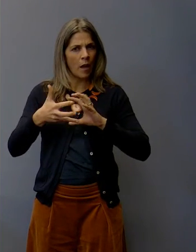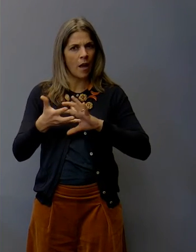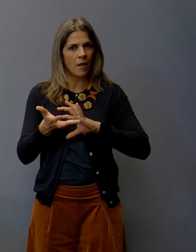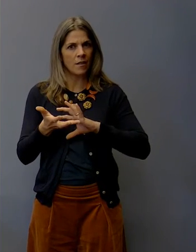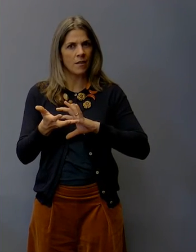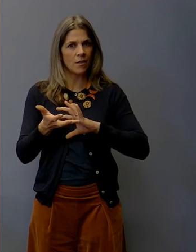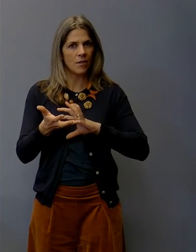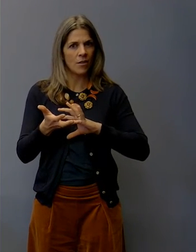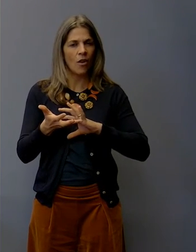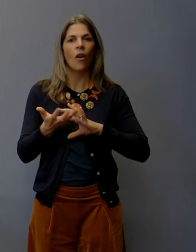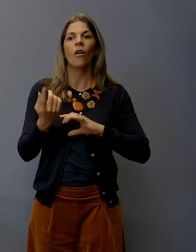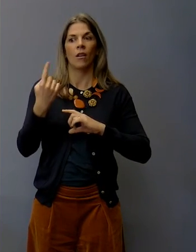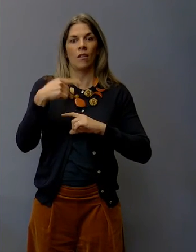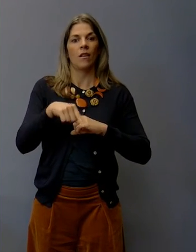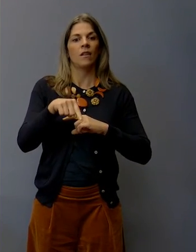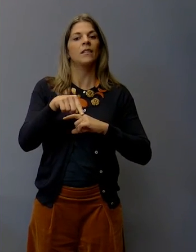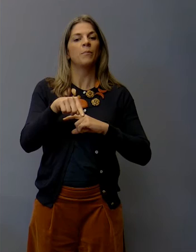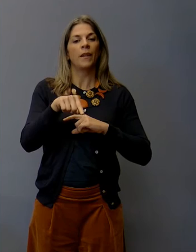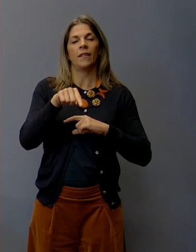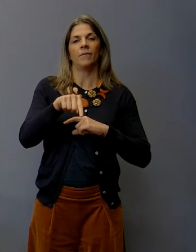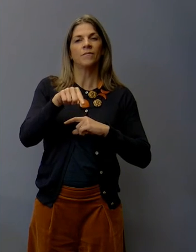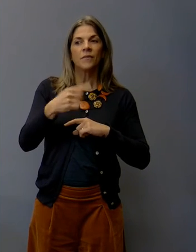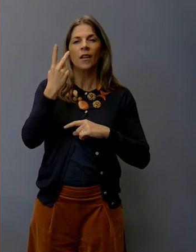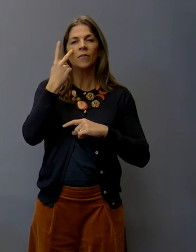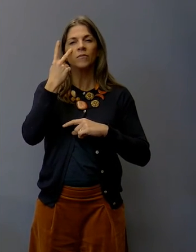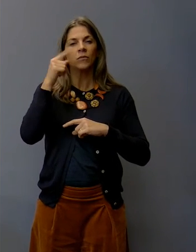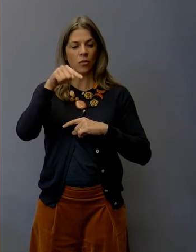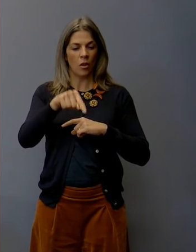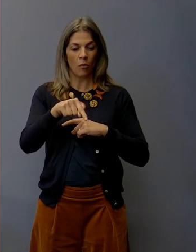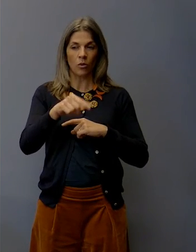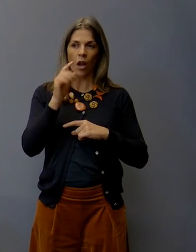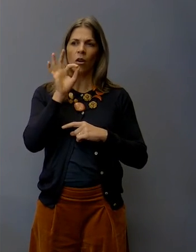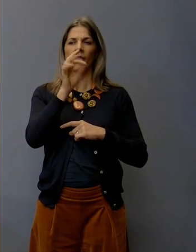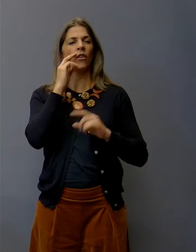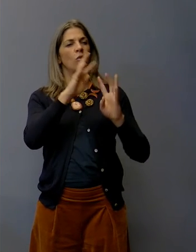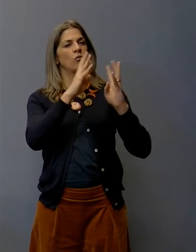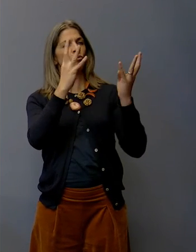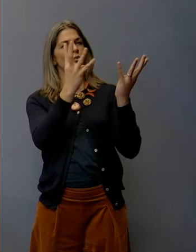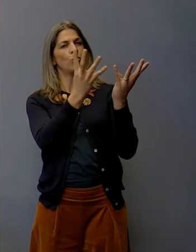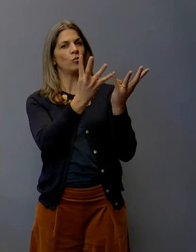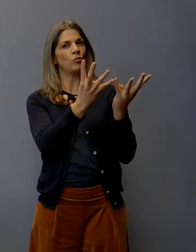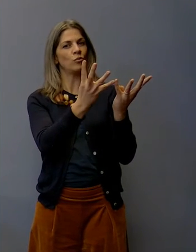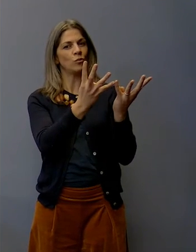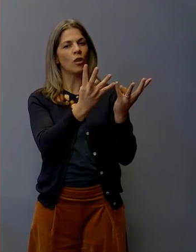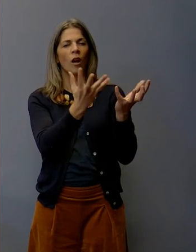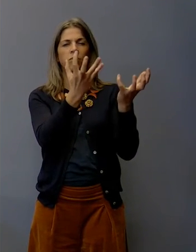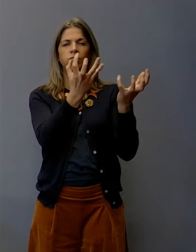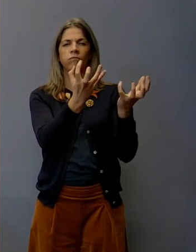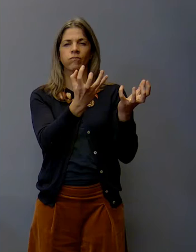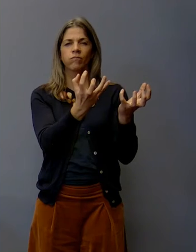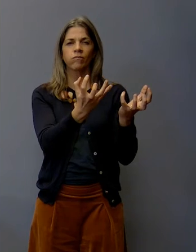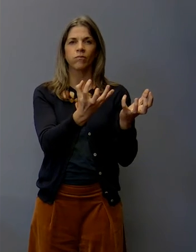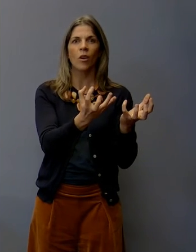ciliegina sulla torta perché allora vi avrei riconosciuto anche la capacità di affrontare la crudezza della realtà e di